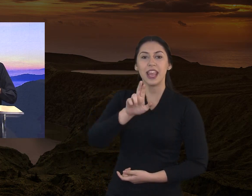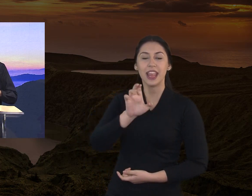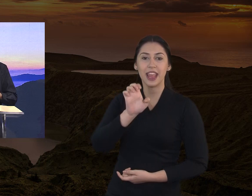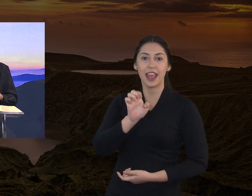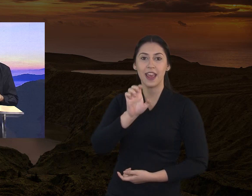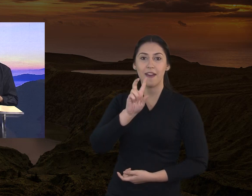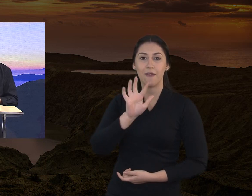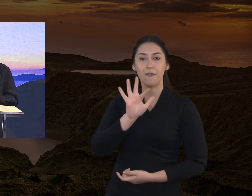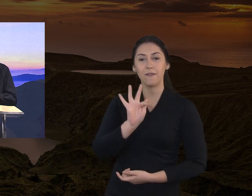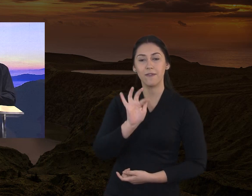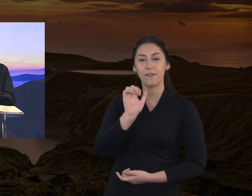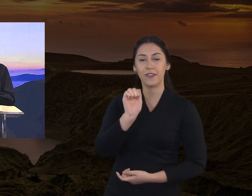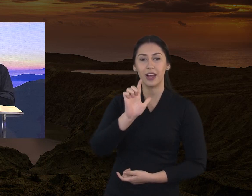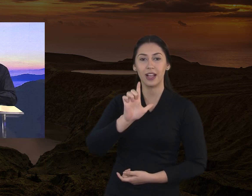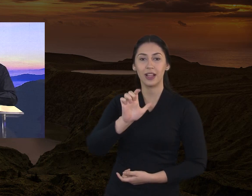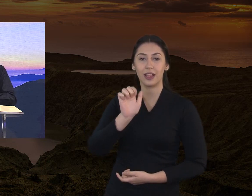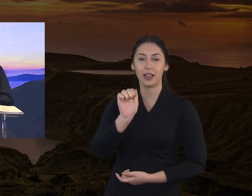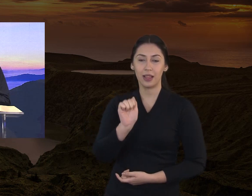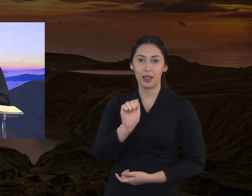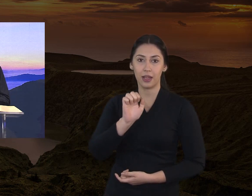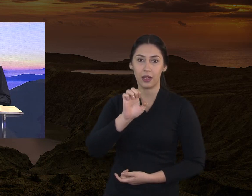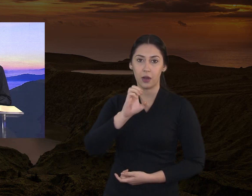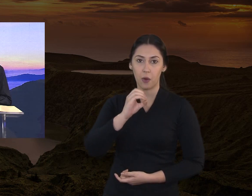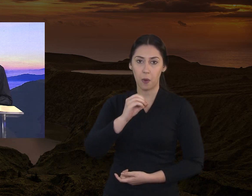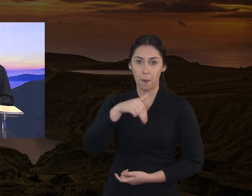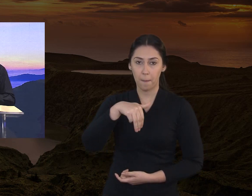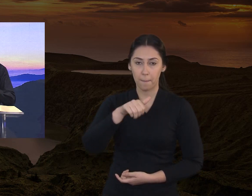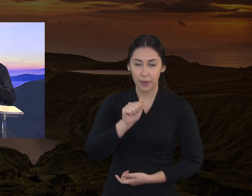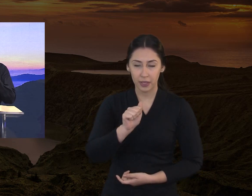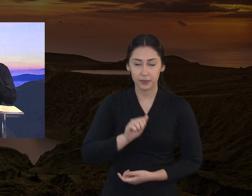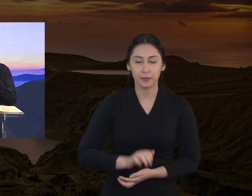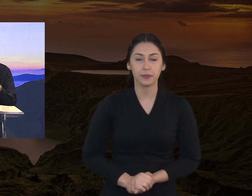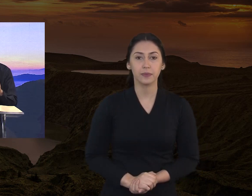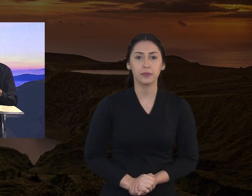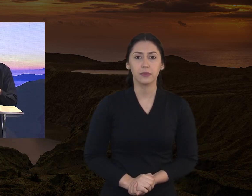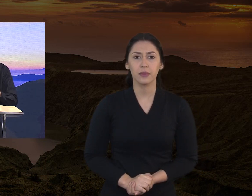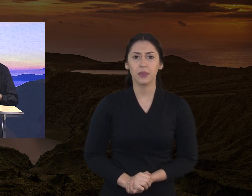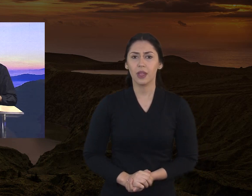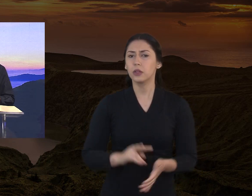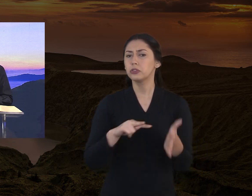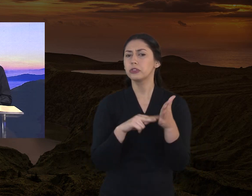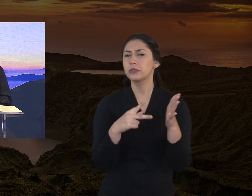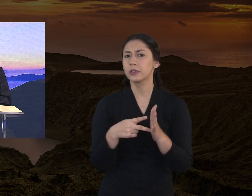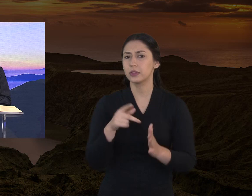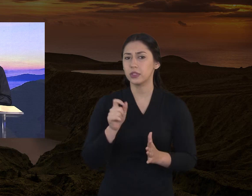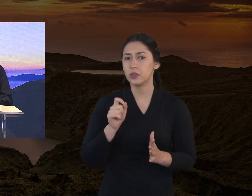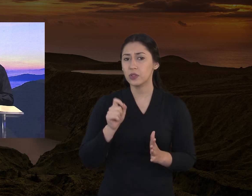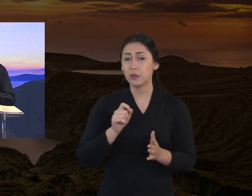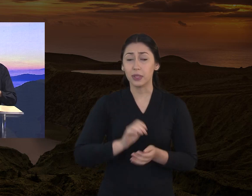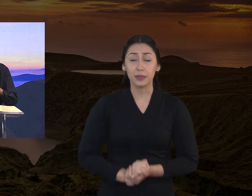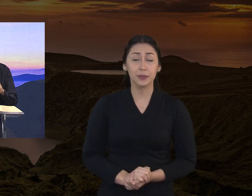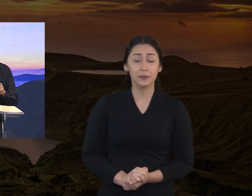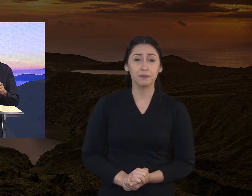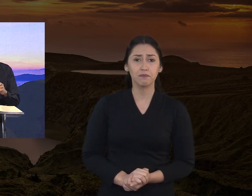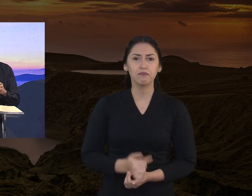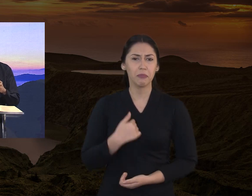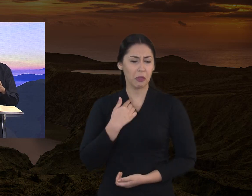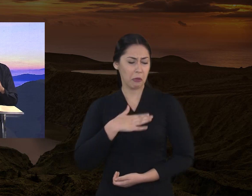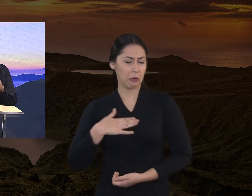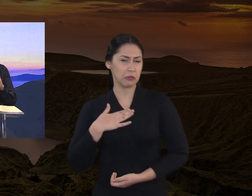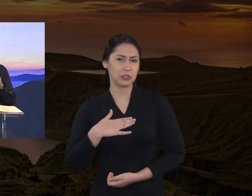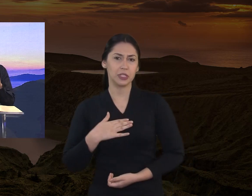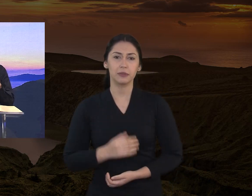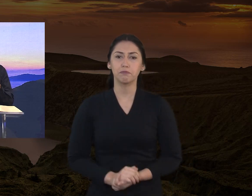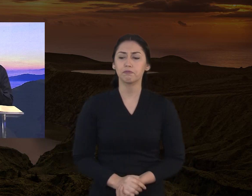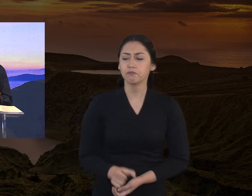Anakephalaiomai. E dentre todos os seus sentidos, tem um significado que eu gostei muito, que é, essa